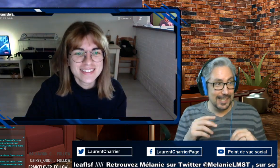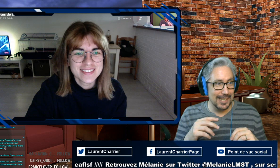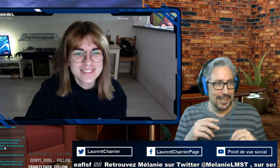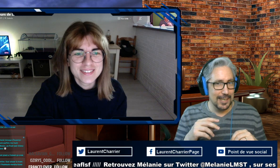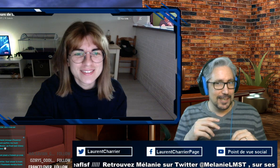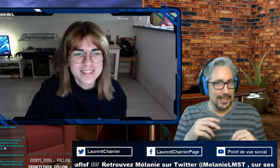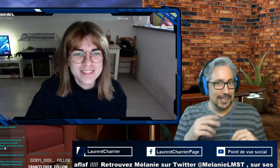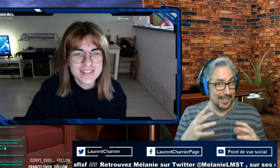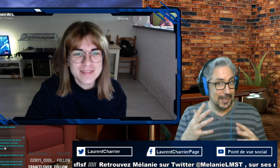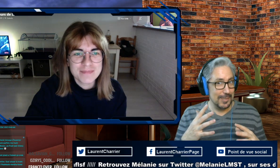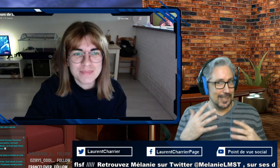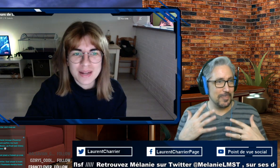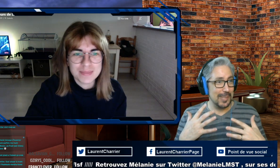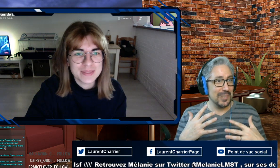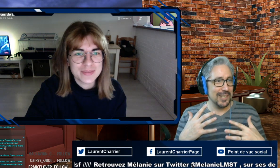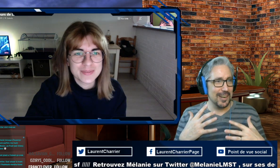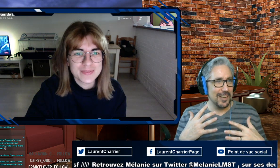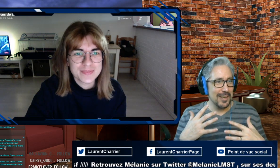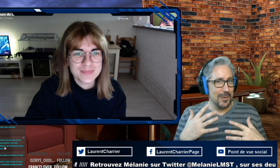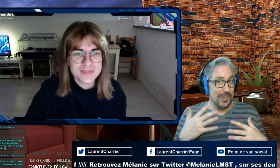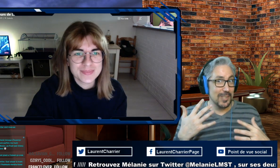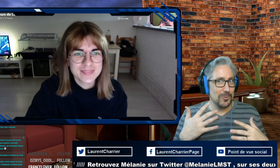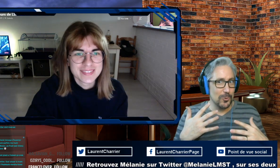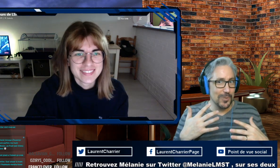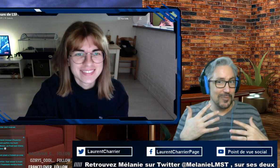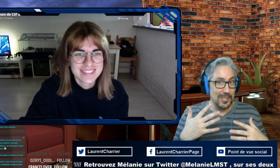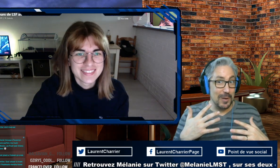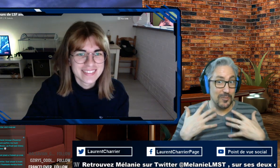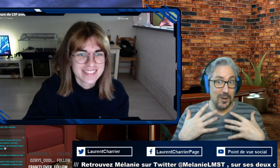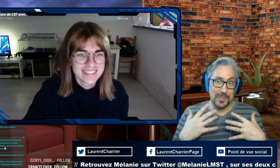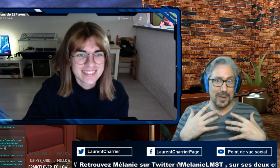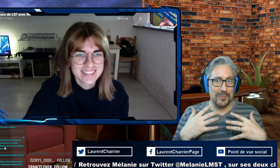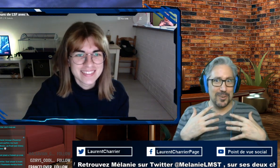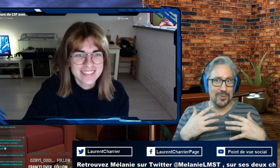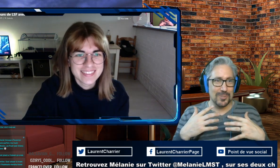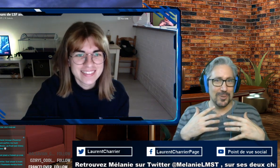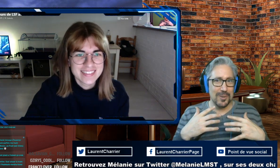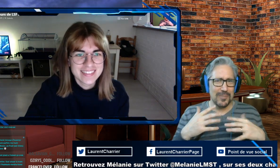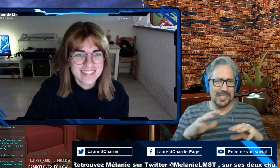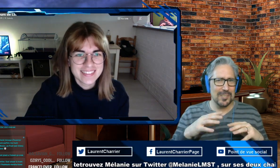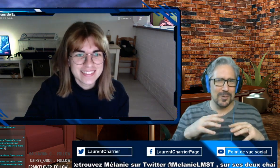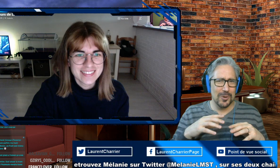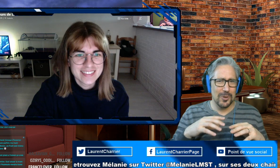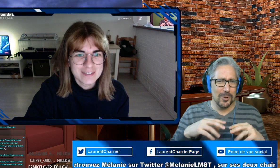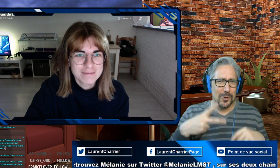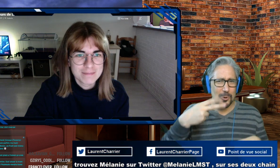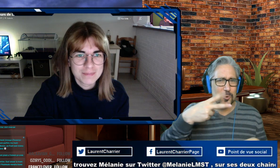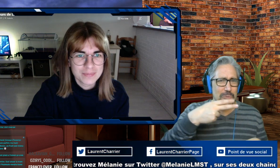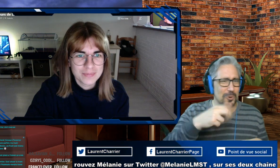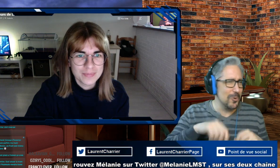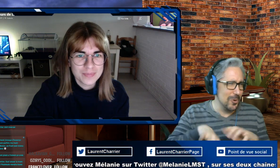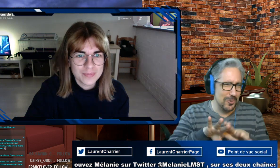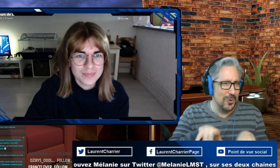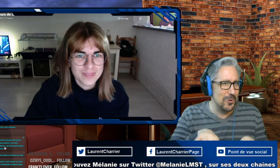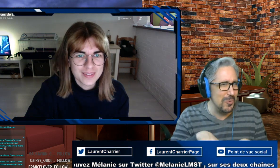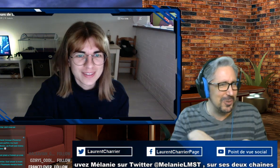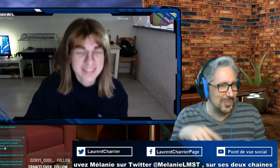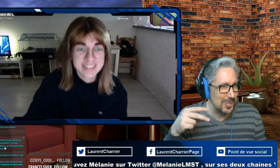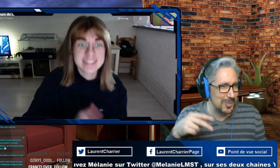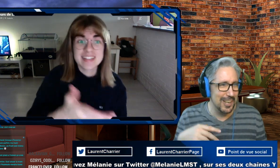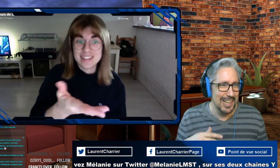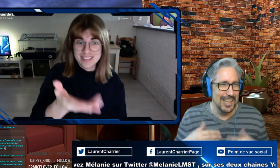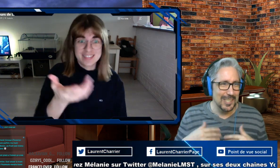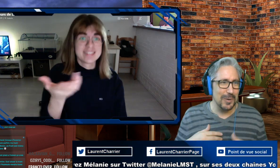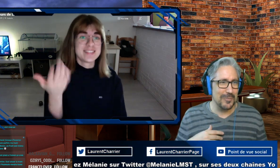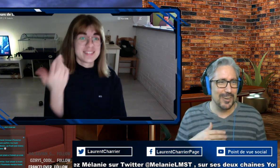voilà, c'est bizarre. Moi, du coup, des fois, je préfère quand. Vas-y, coupe le